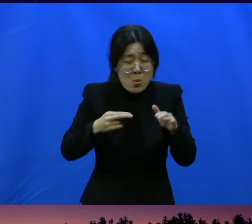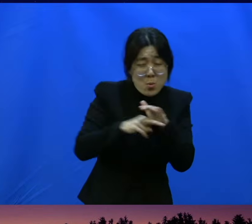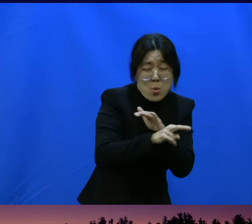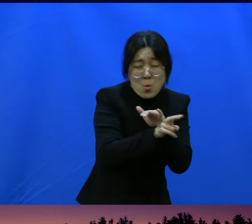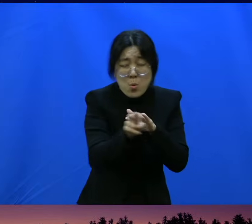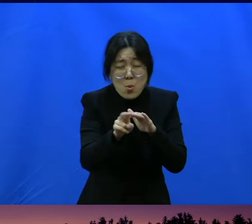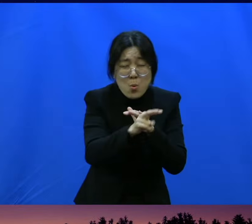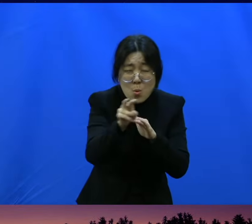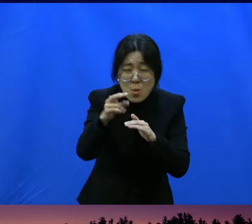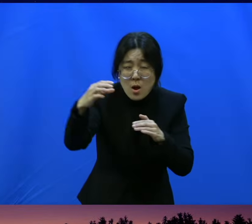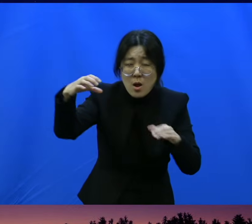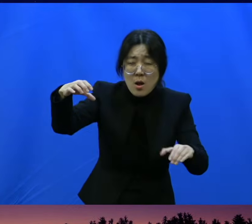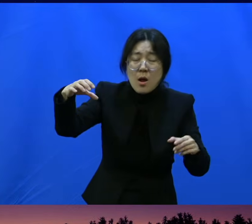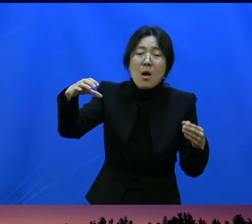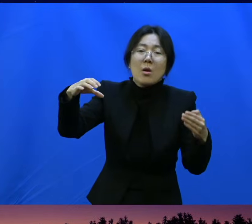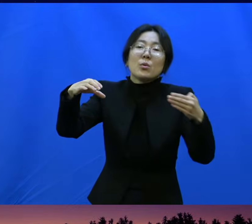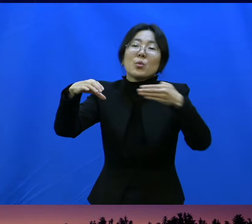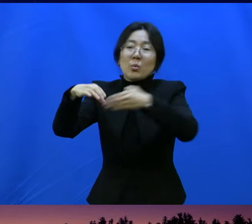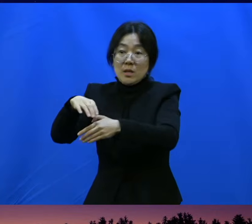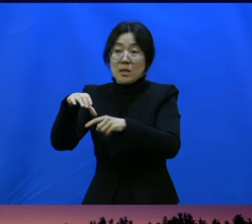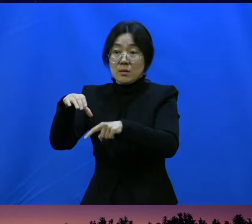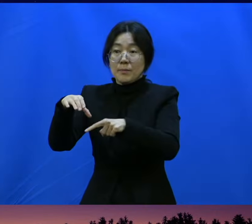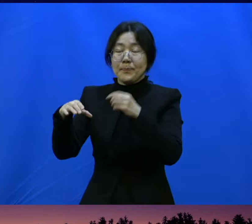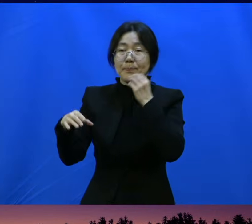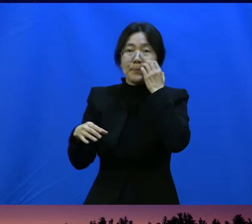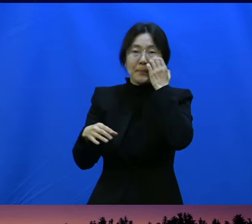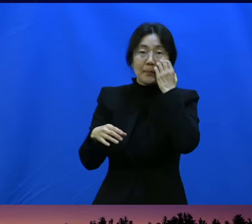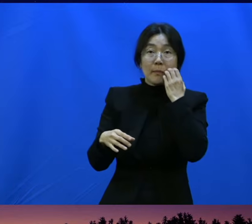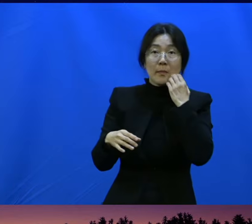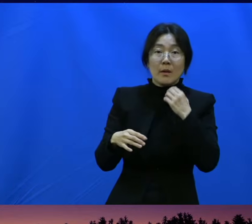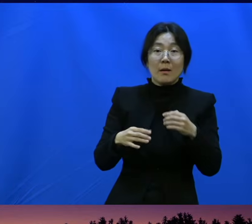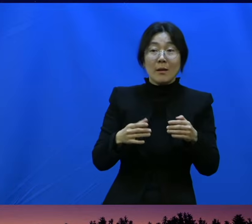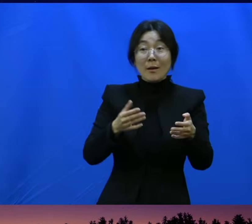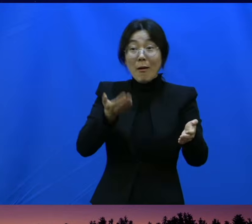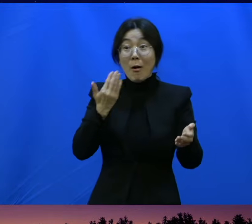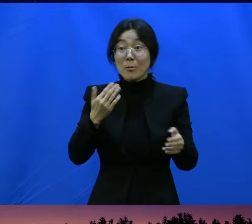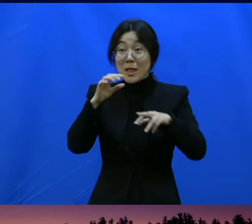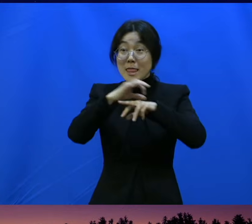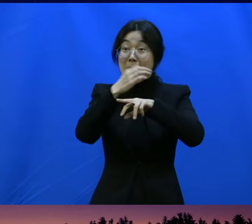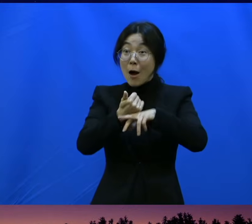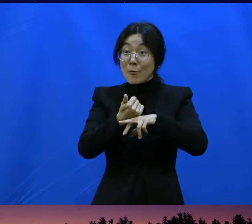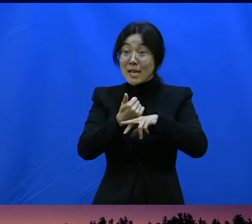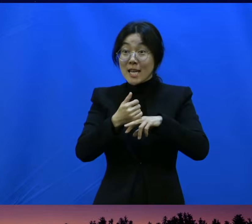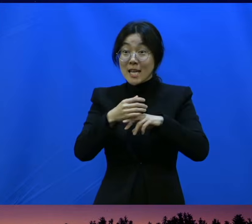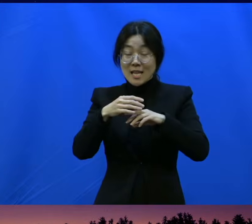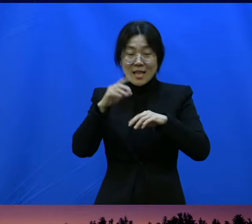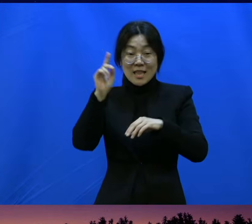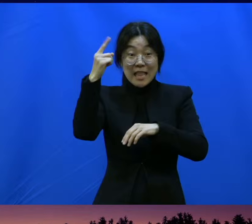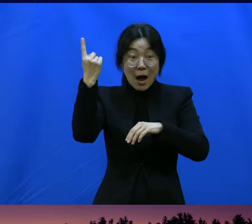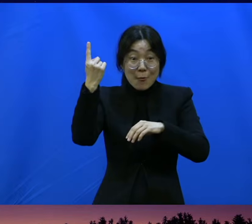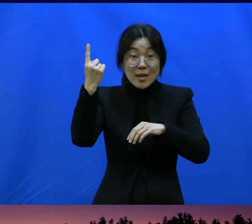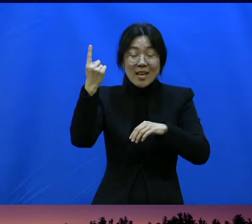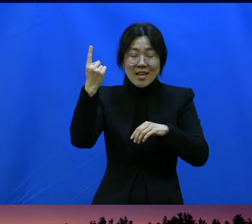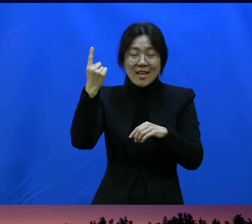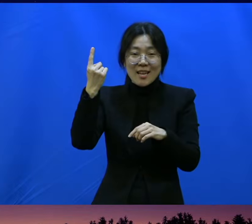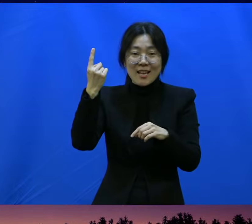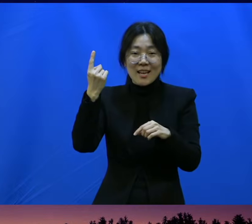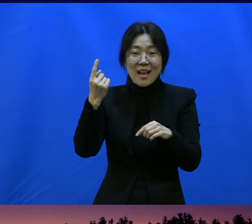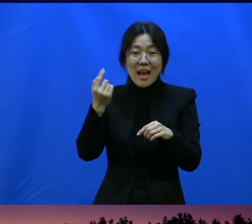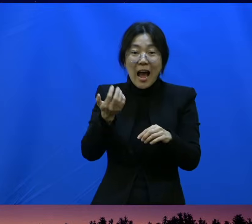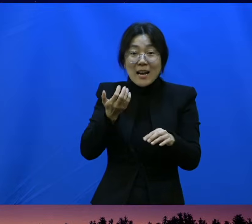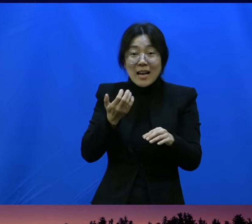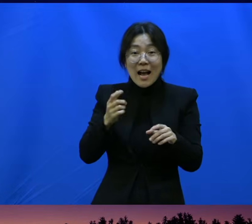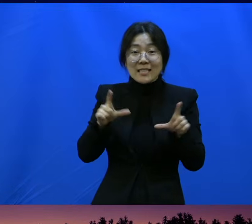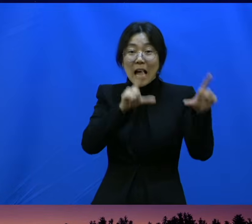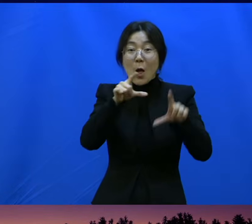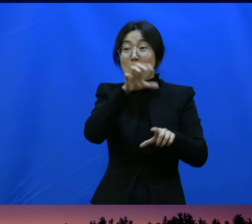자, 여러분, 이것이 전혀 다른 삶을 살죠. 이 동굴과 왕궁은 전혀 다른 것입니다. 안락했던, 화려했던 그